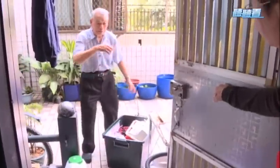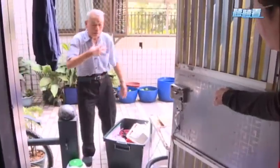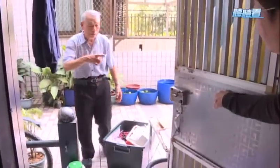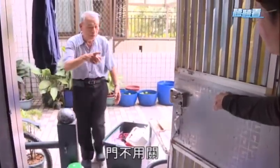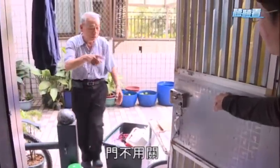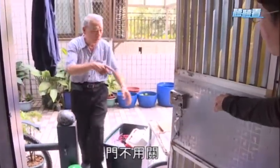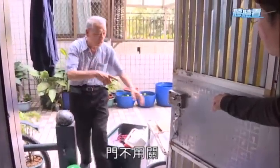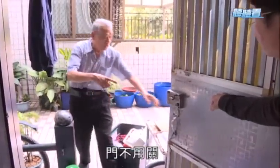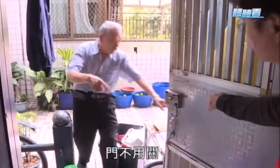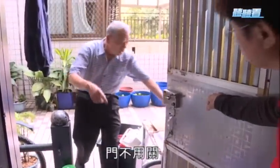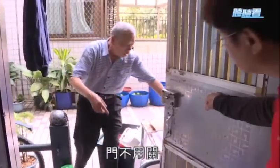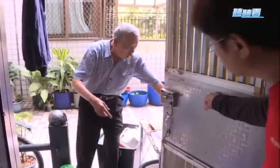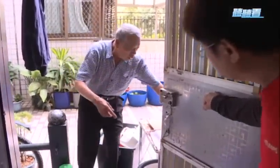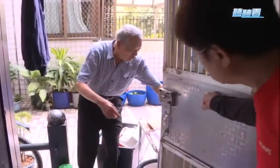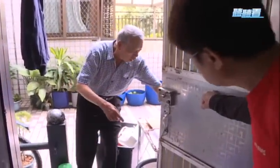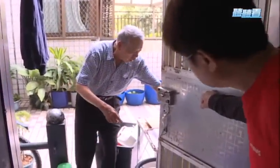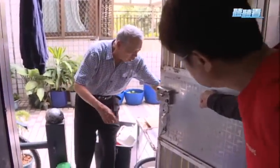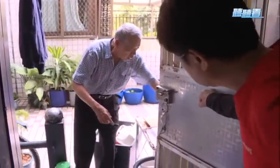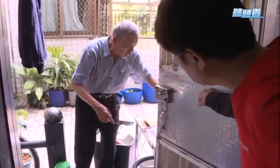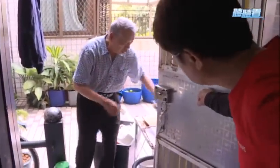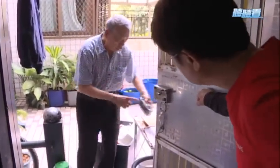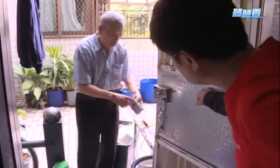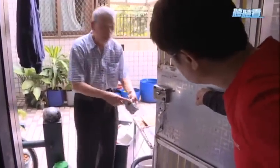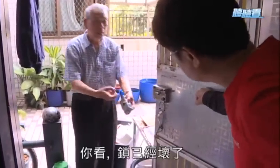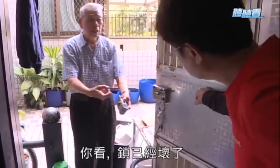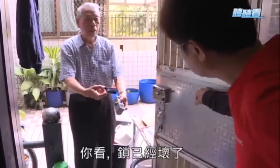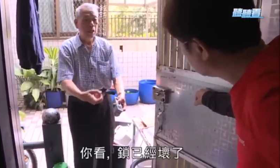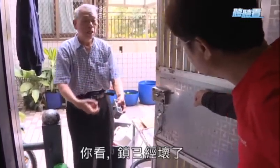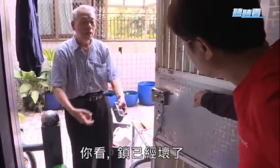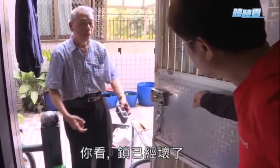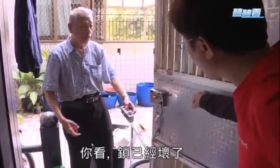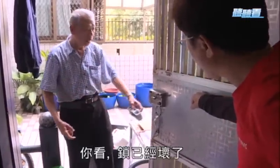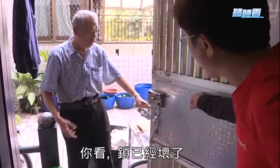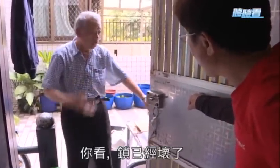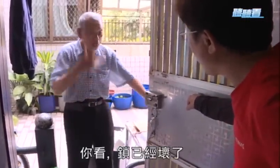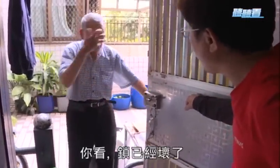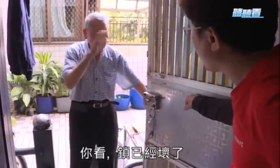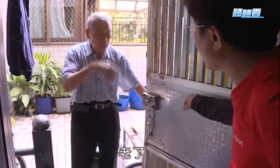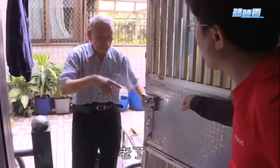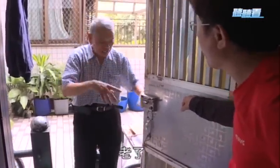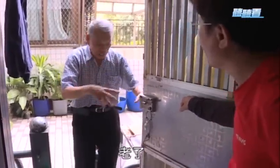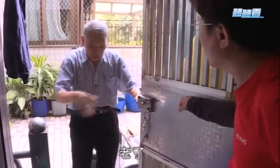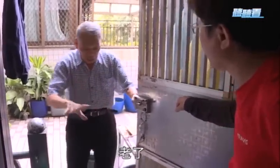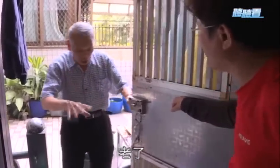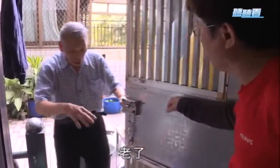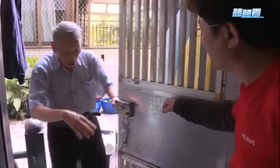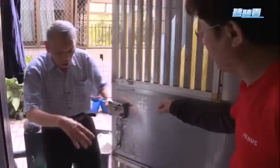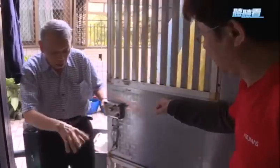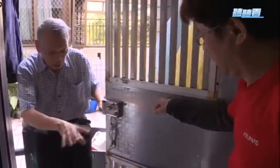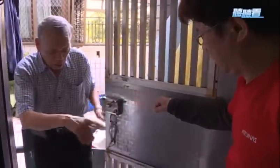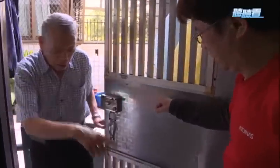哎，门不用关。你看，锁已经坏了，老了。哎，那，